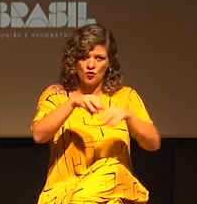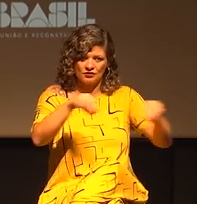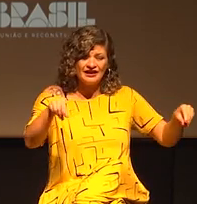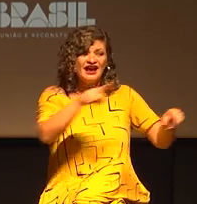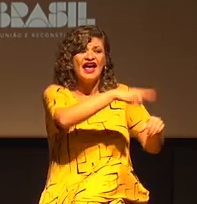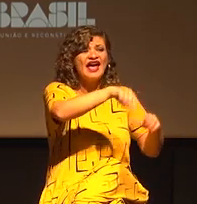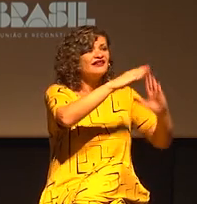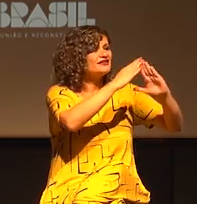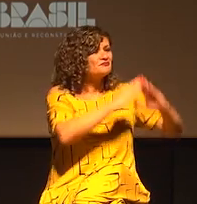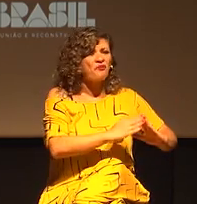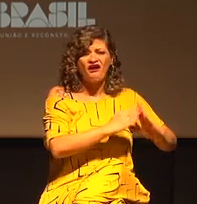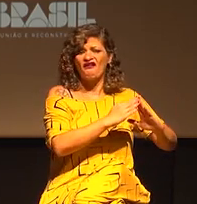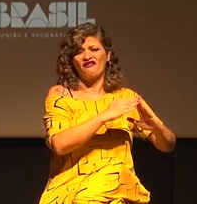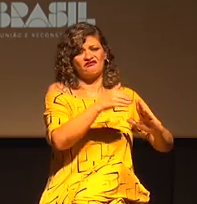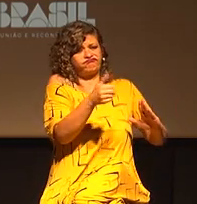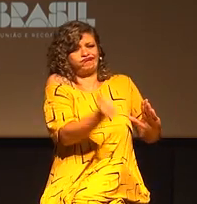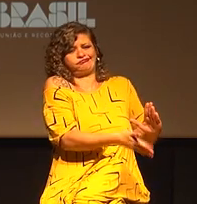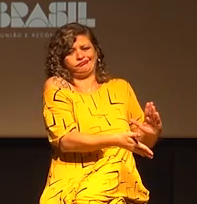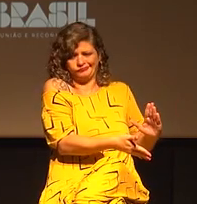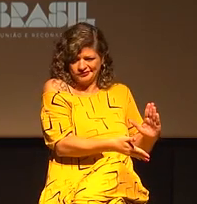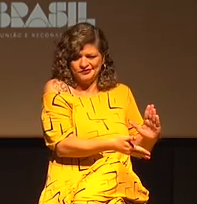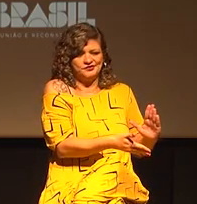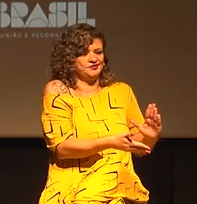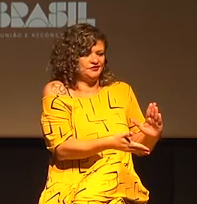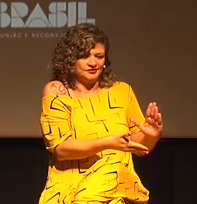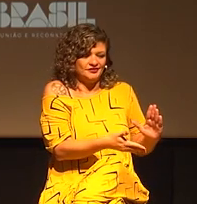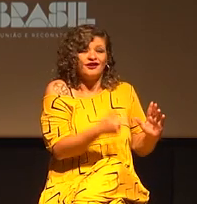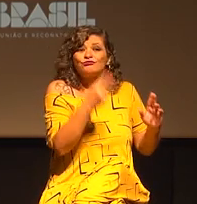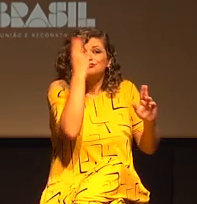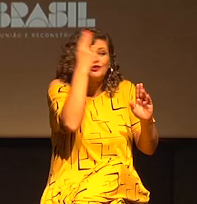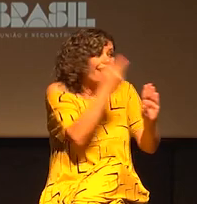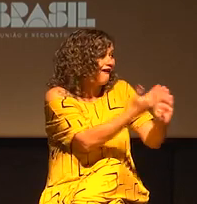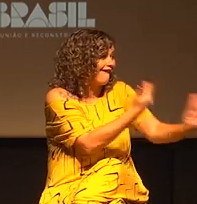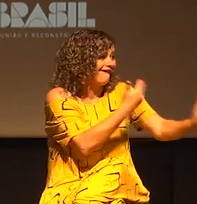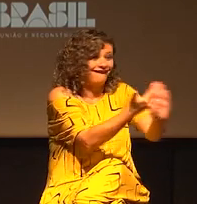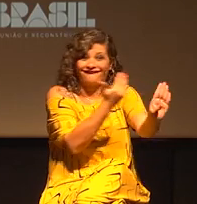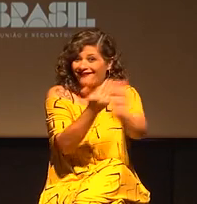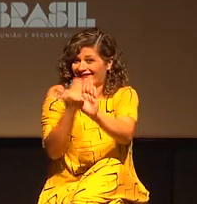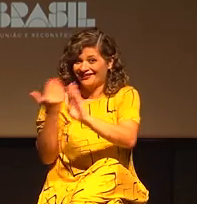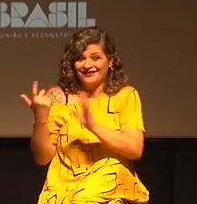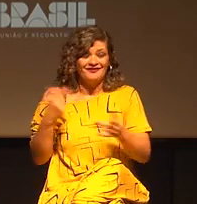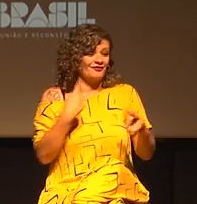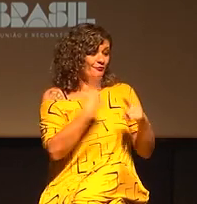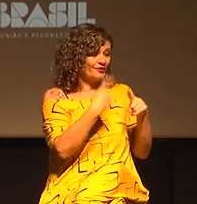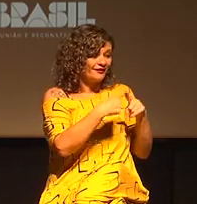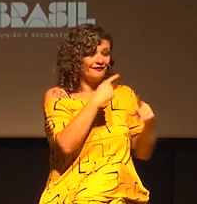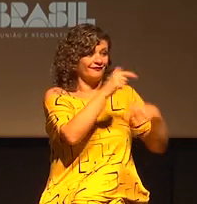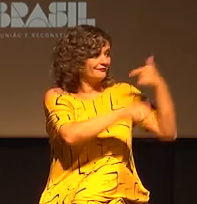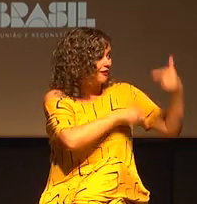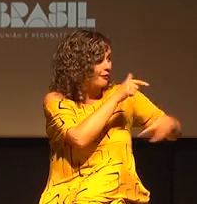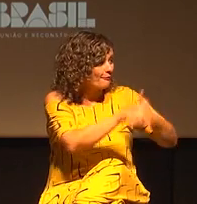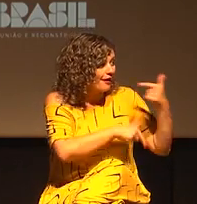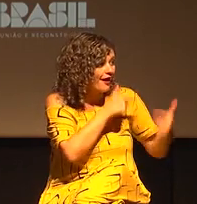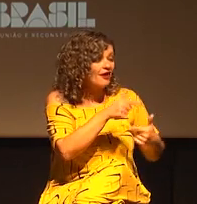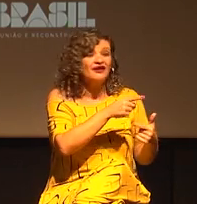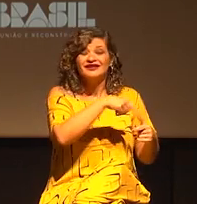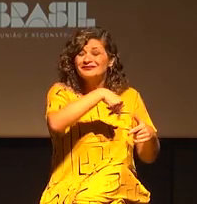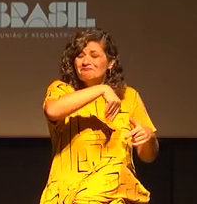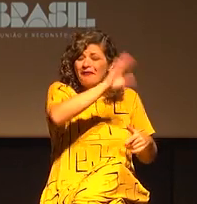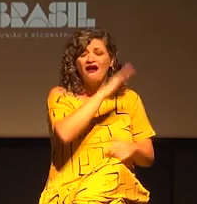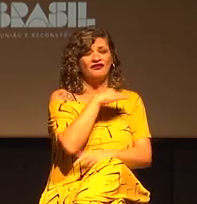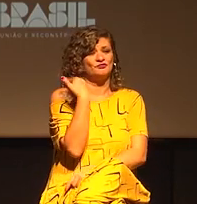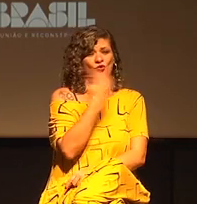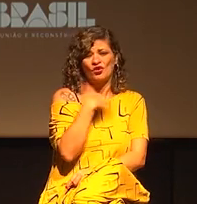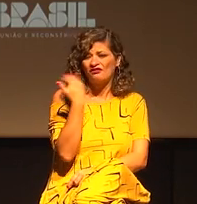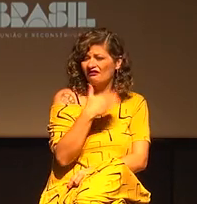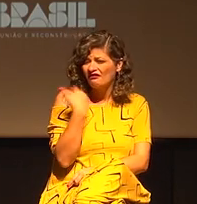mais precária do mundo a o tal do afastamento social não existe são as pessoas que acabam prestando o serviço são as pessoas que mais morreram que mais